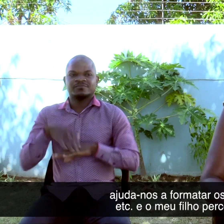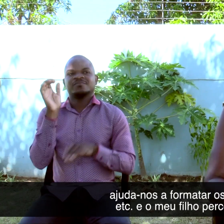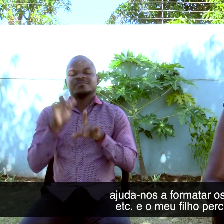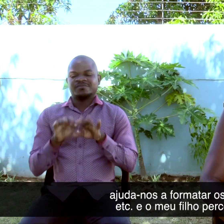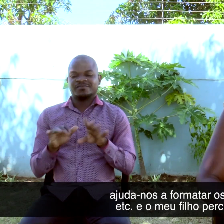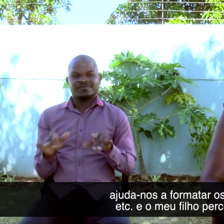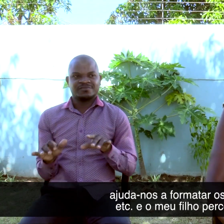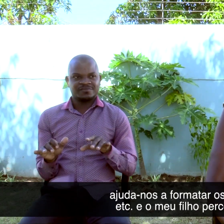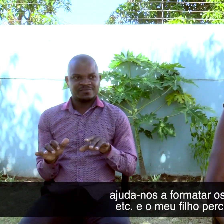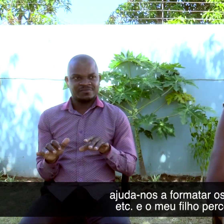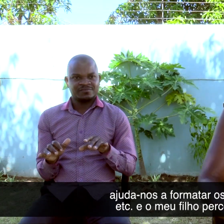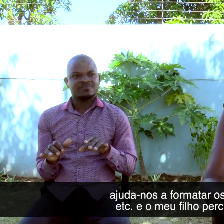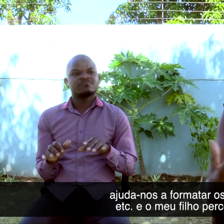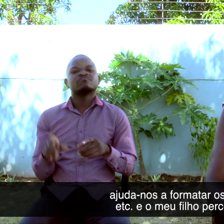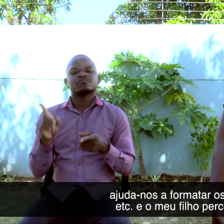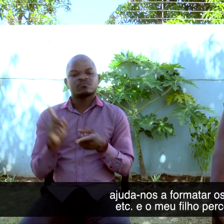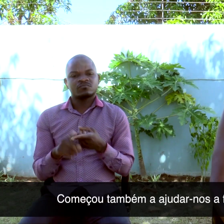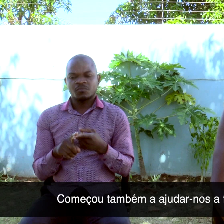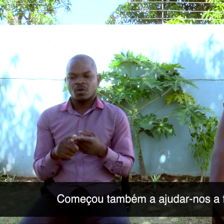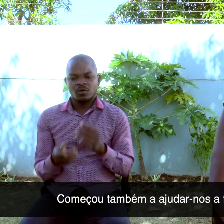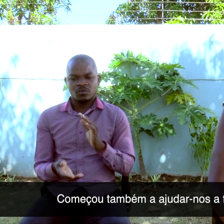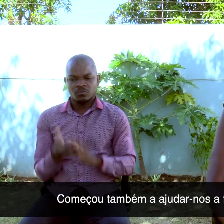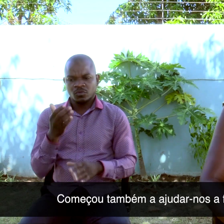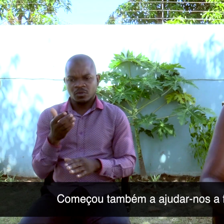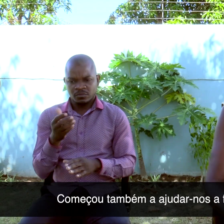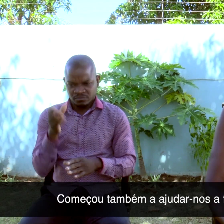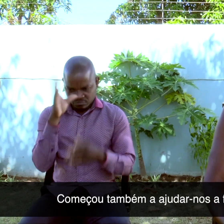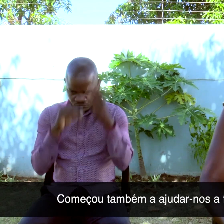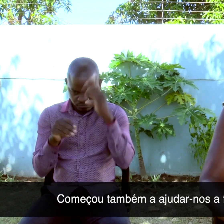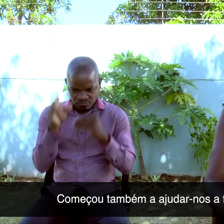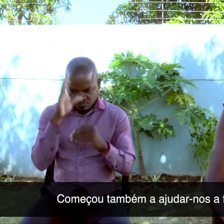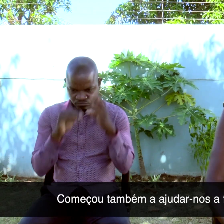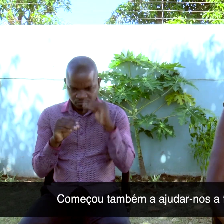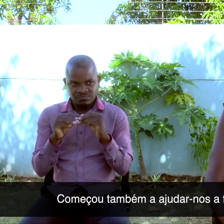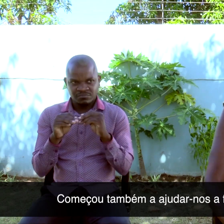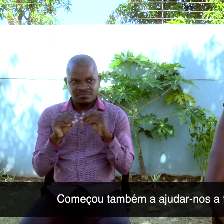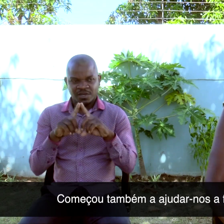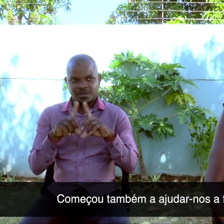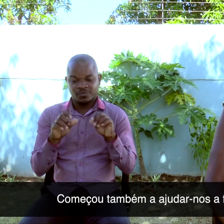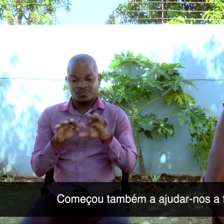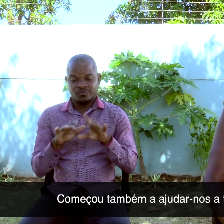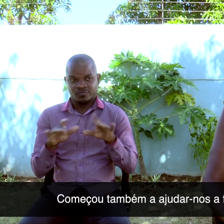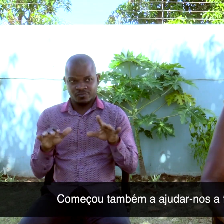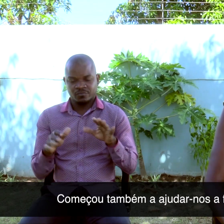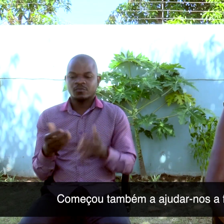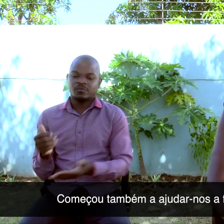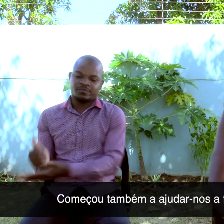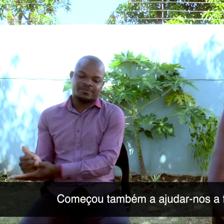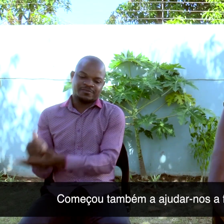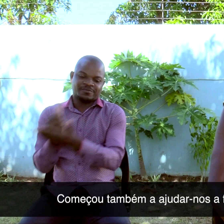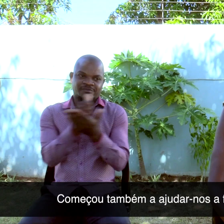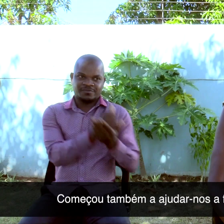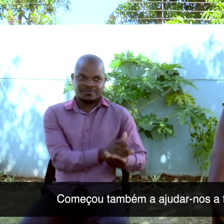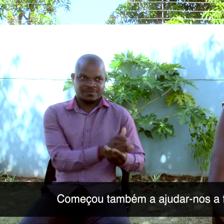Ele mexe e ele captou tudo. Começou já também a ajudar-nos